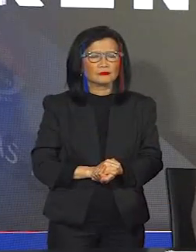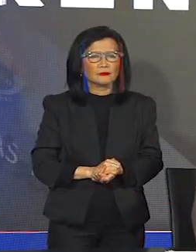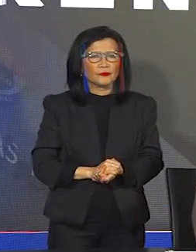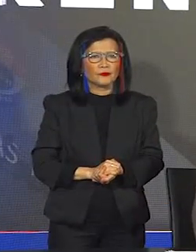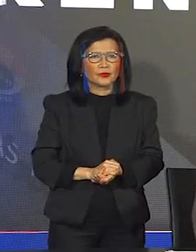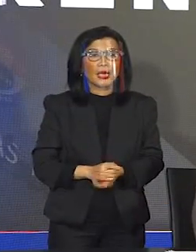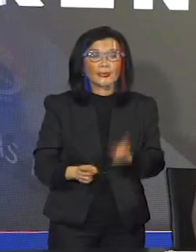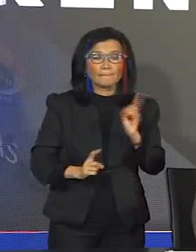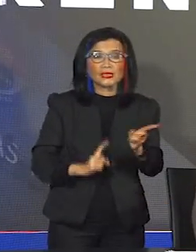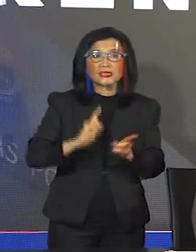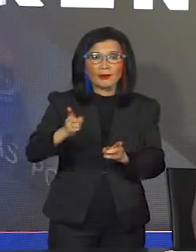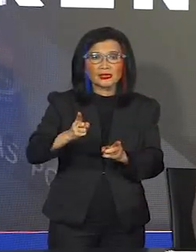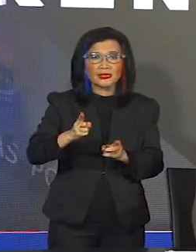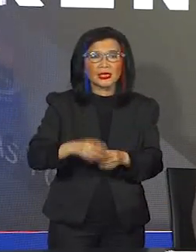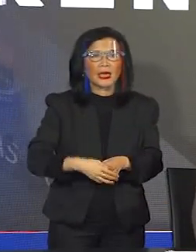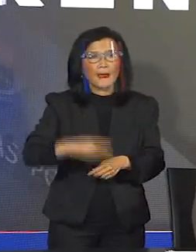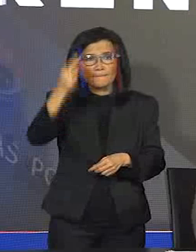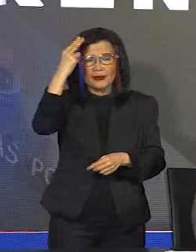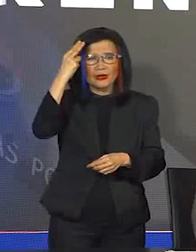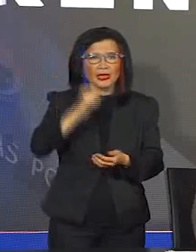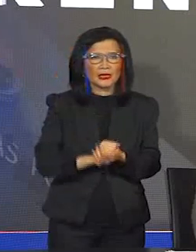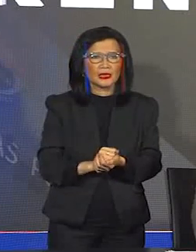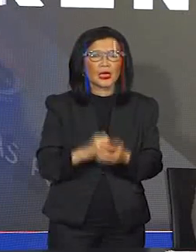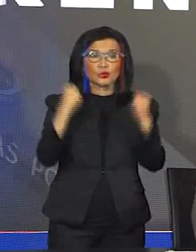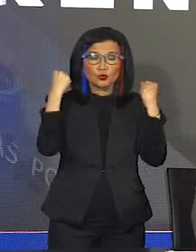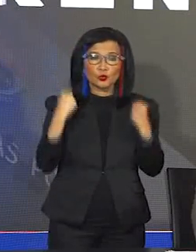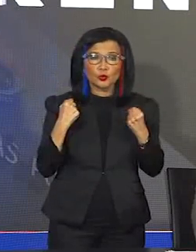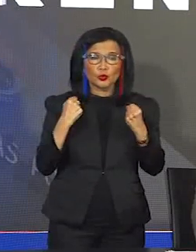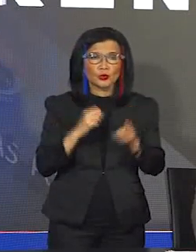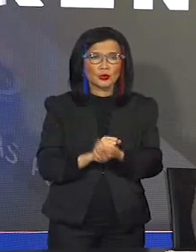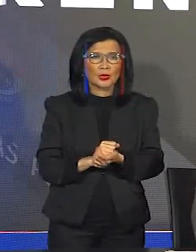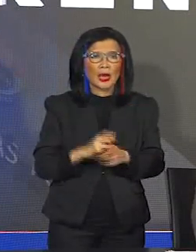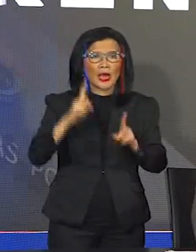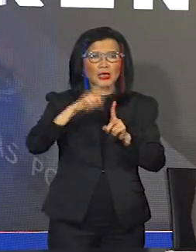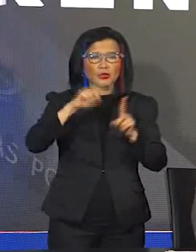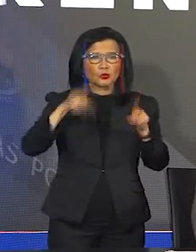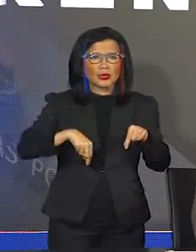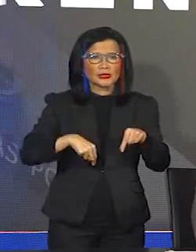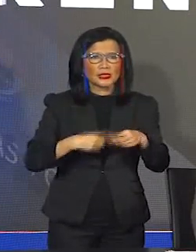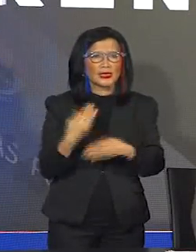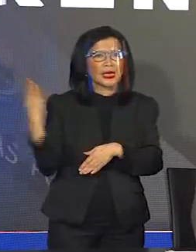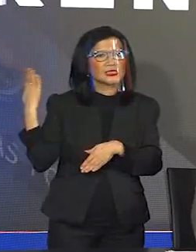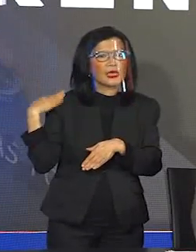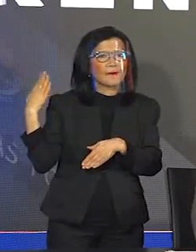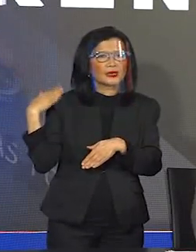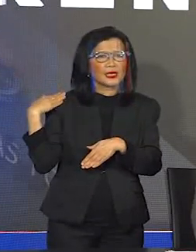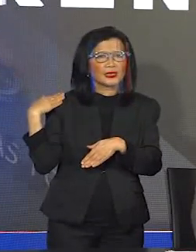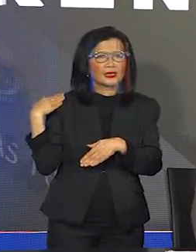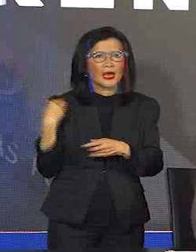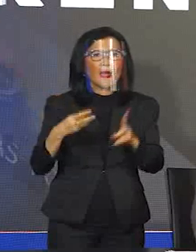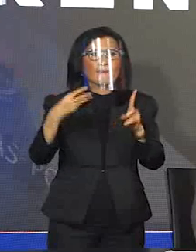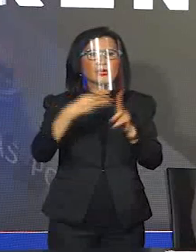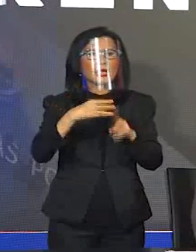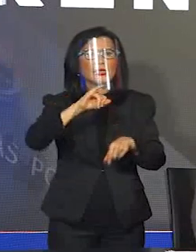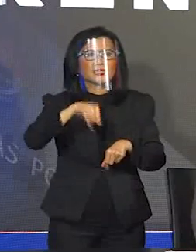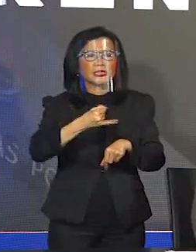Dan masing-masing dan pas duduk dengan jabatan berpangkat Brigadir